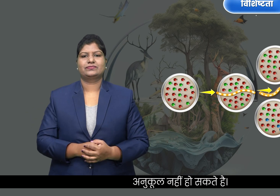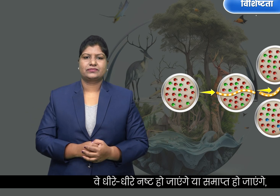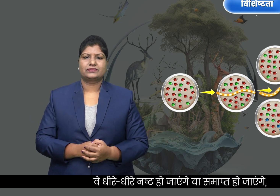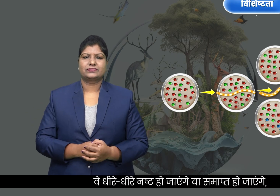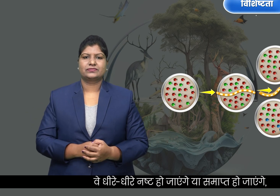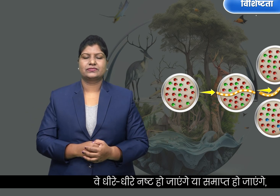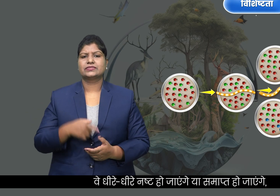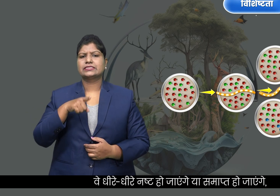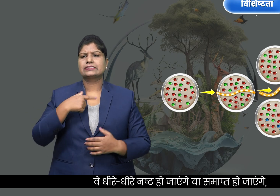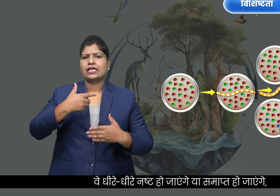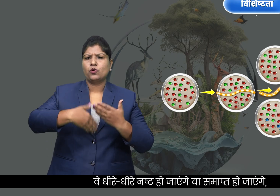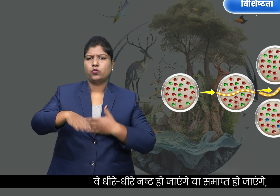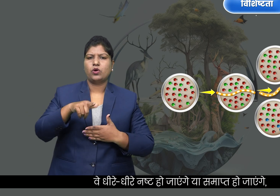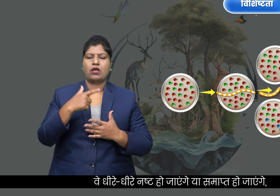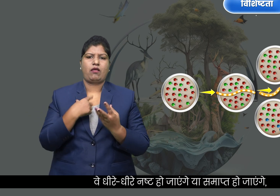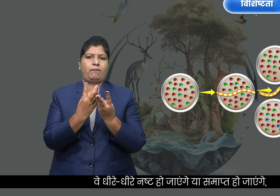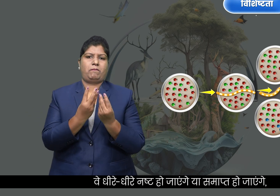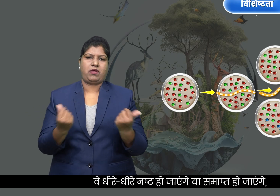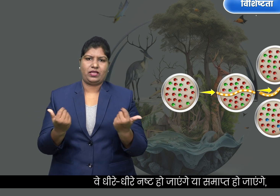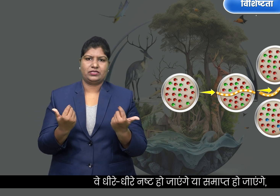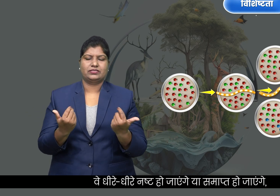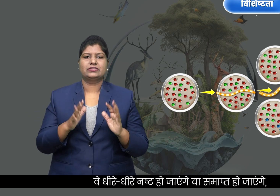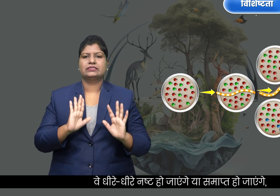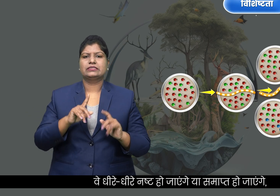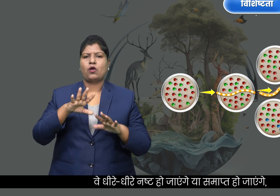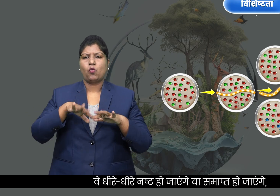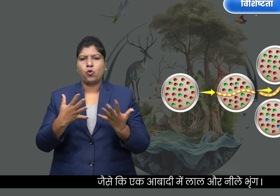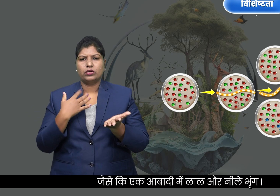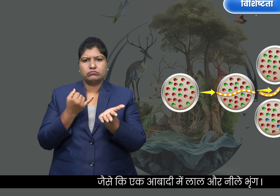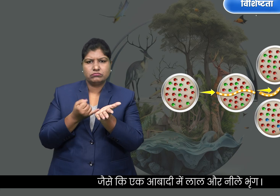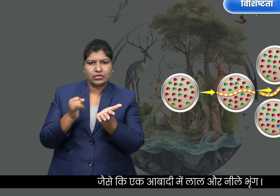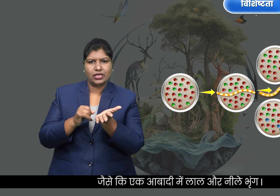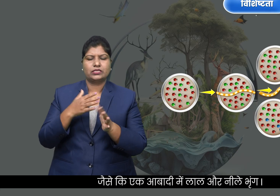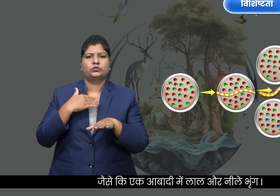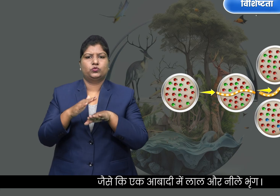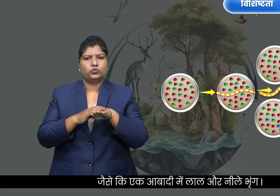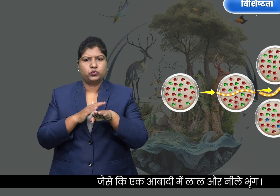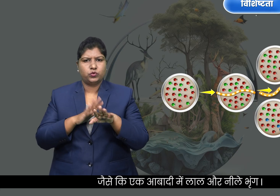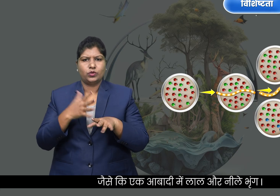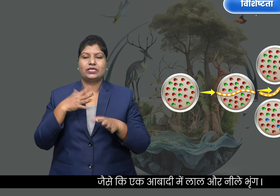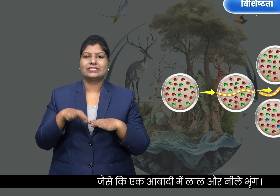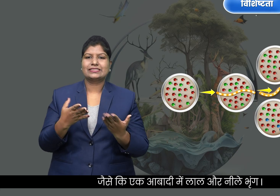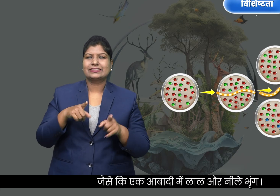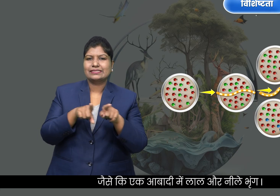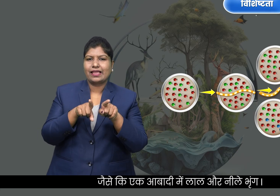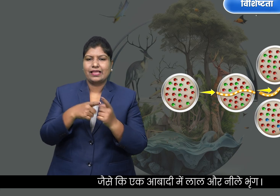वे धीरे धीरे नष्ट हो जाएंगे या समाप्त हो जाएंगे, जैसे कि एक आबादी में लाल और नीले